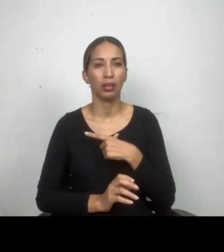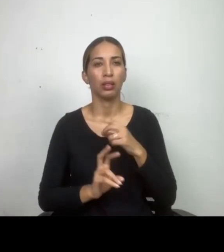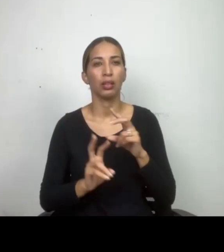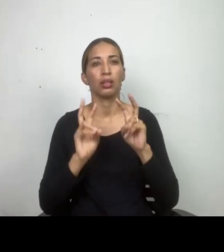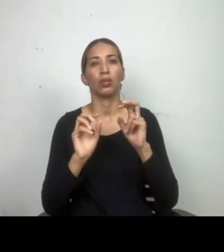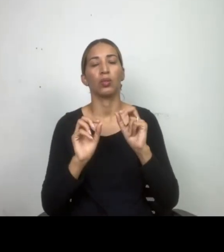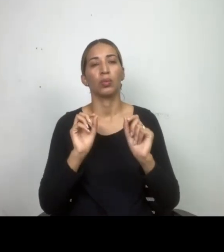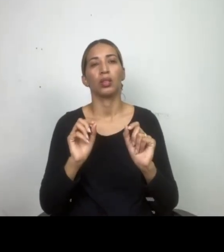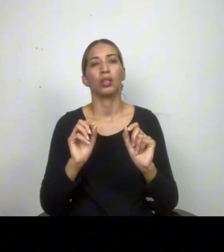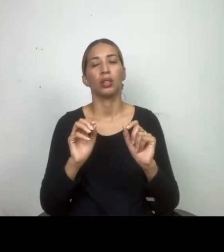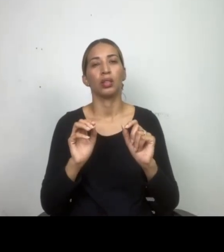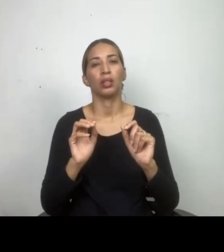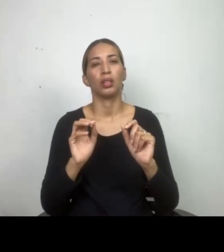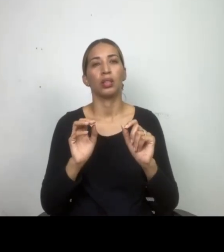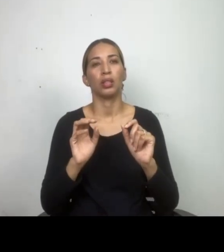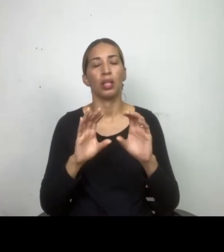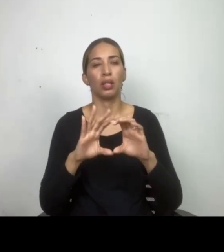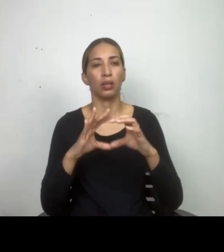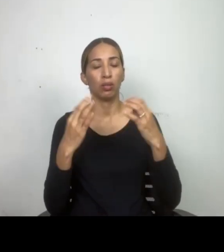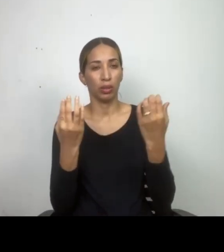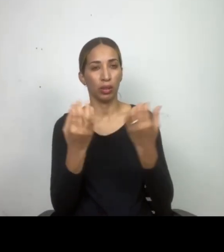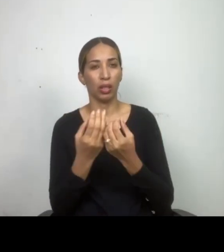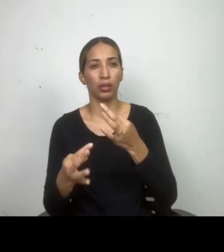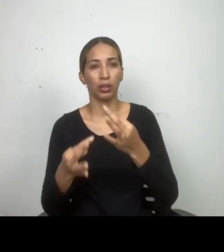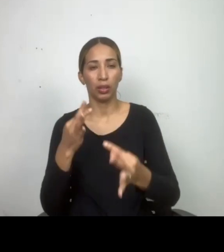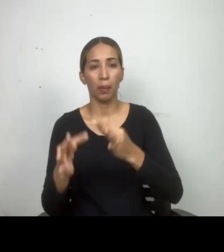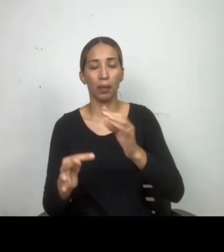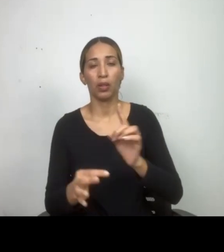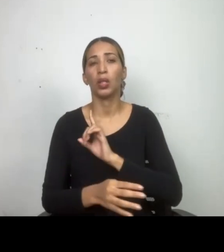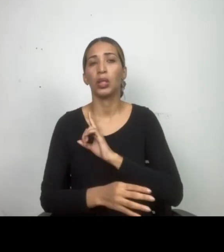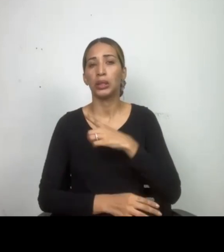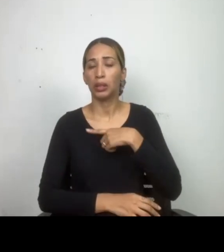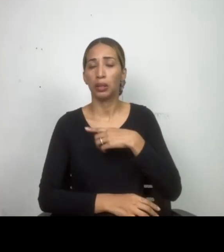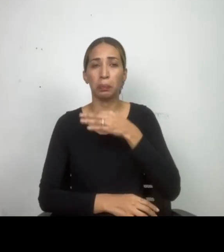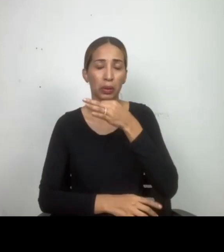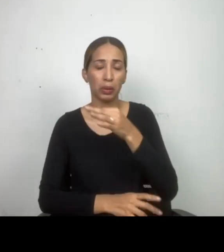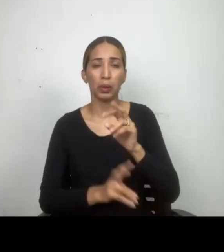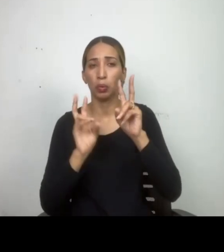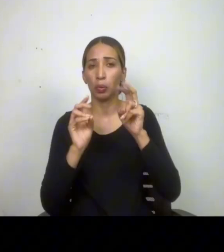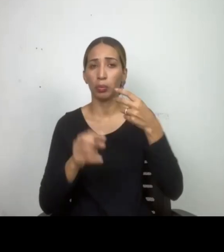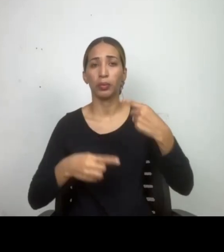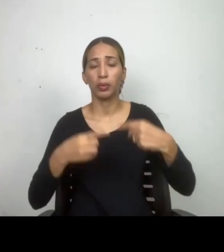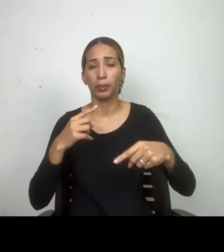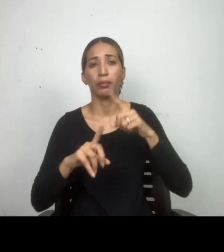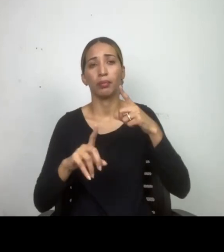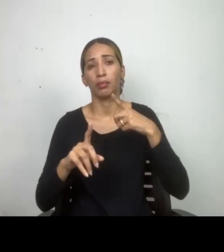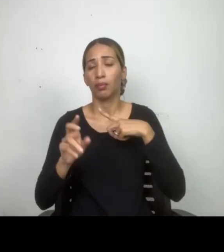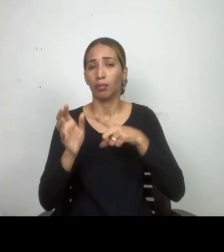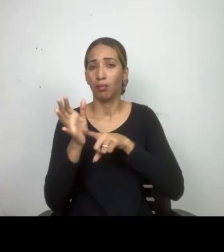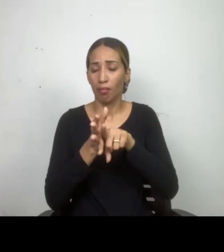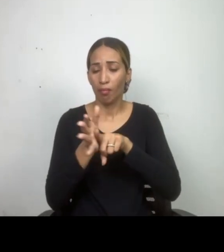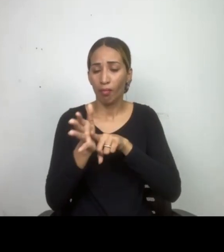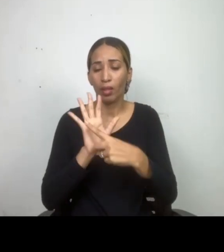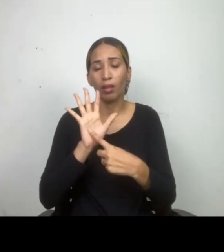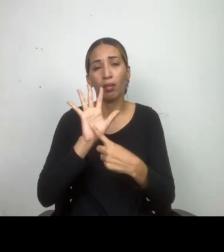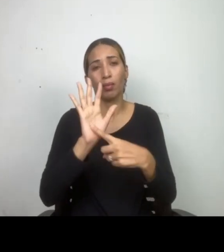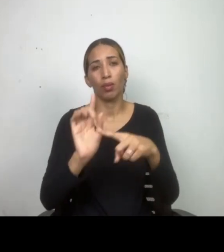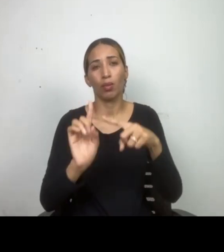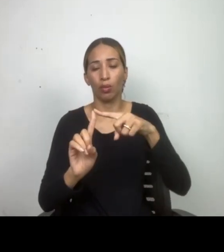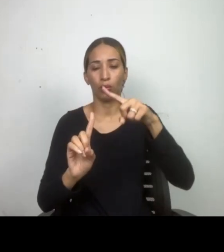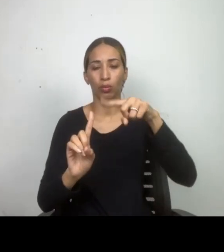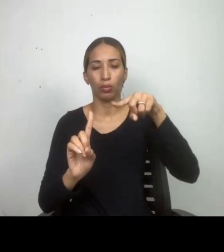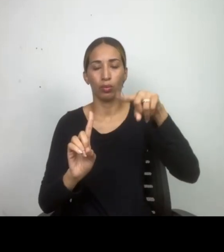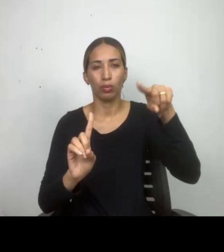um posicionamento ideopolítico em relação a elas, mas a gente tem também dados que demonstram, né, o quanto que elas avançaram